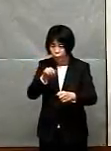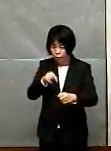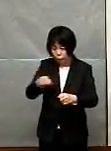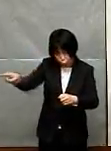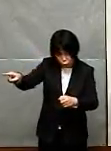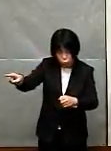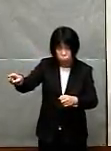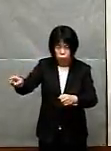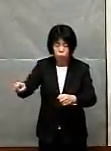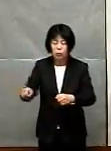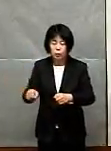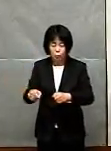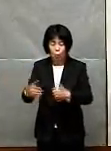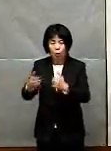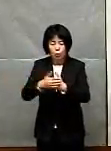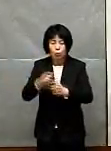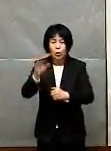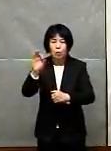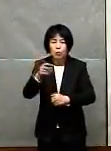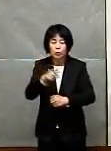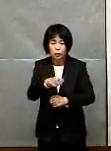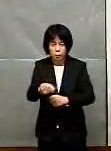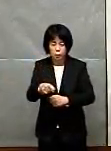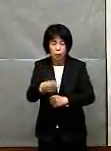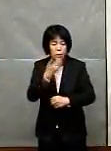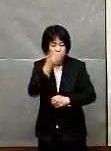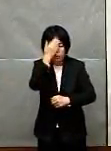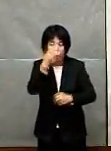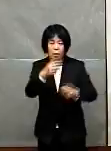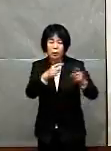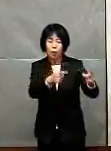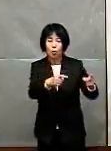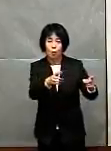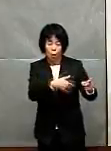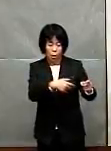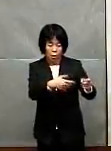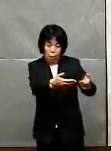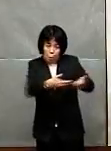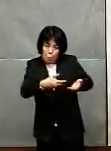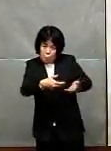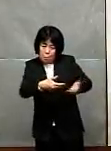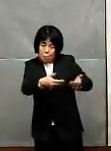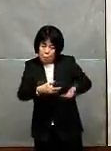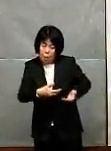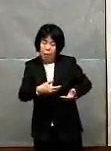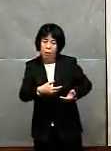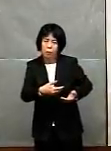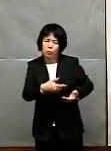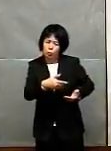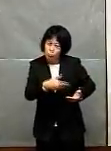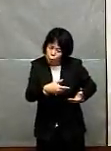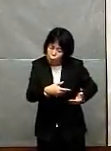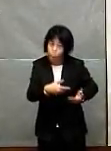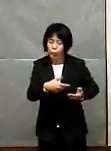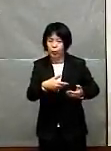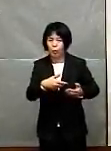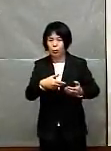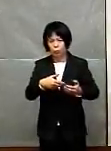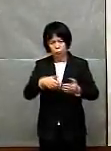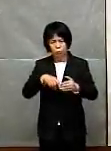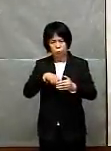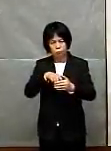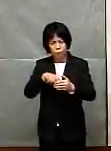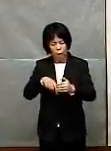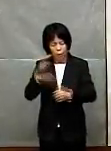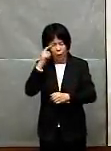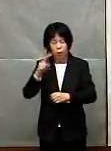それから救援物資的なものは酒田港から入りました。そういうことを考えると、私は有事